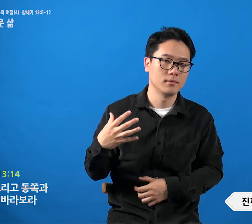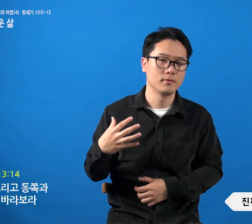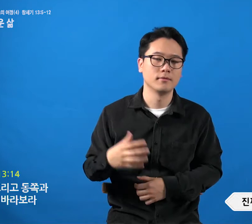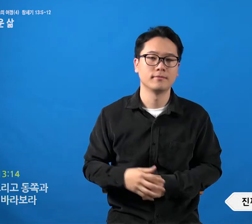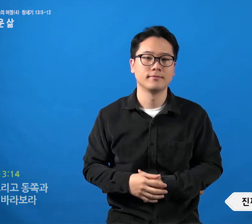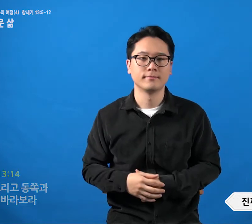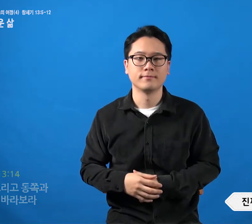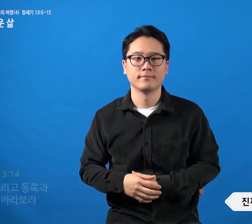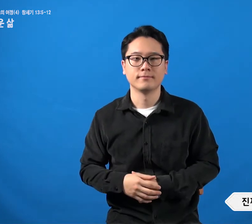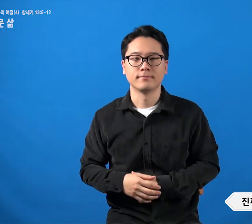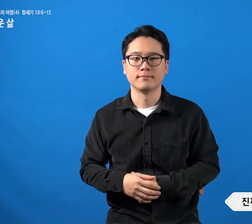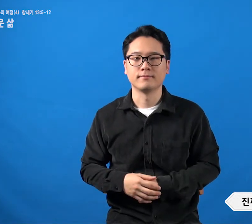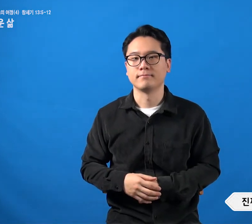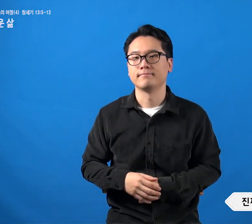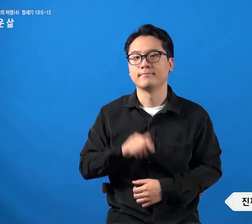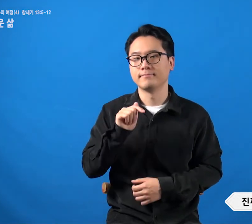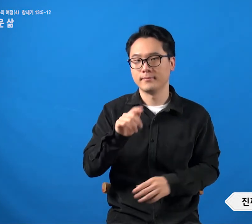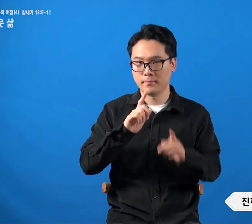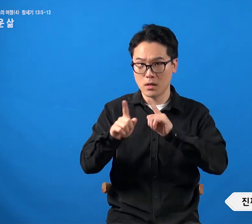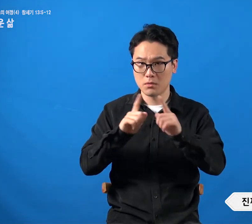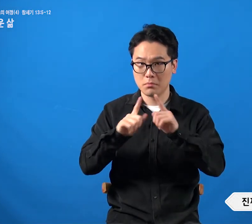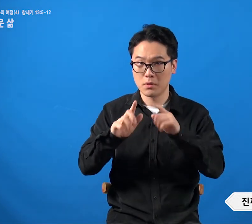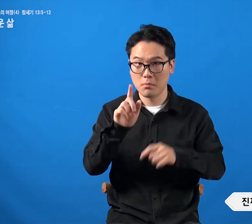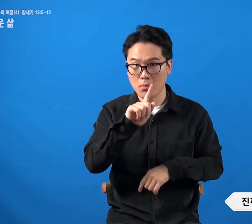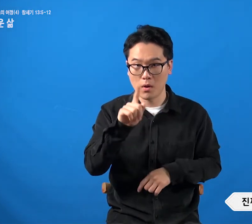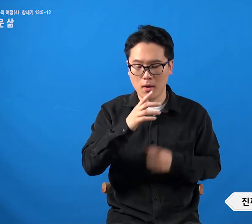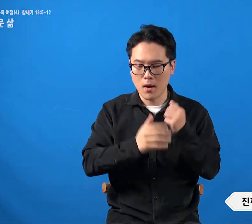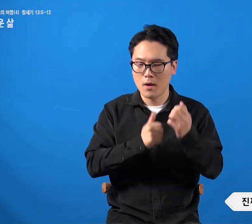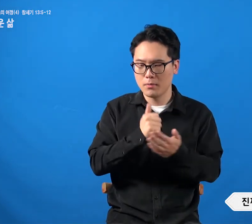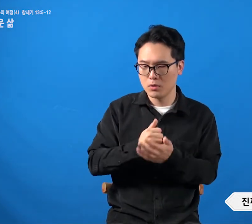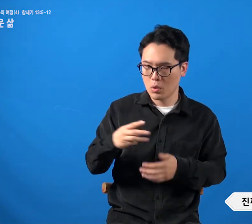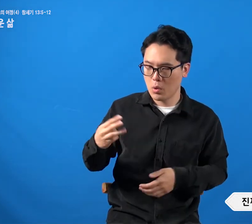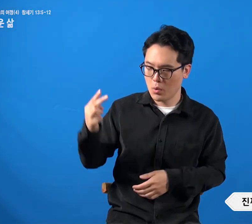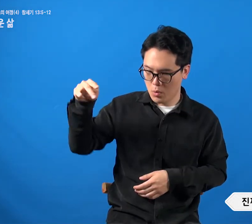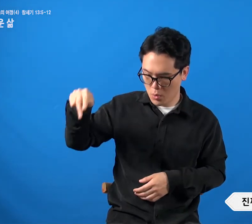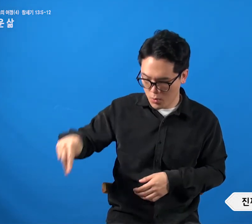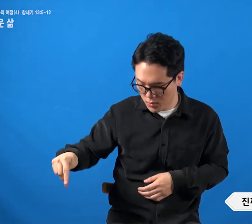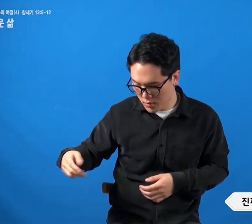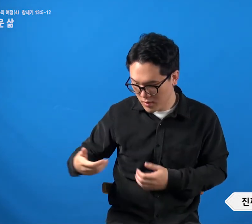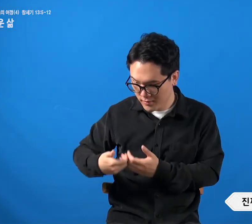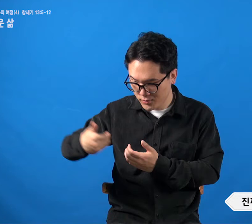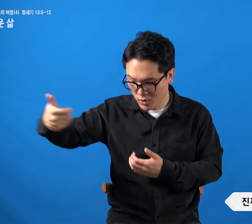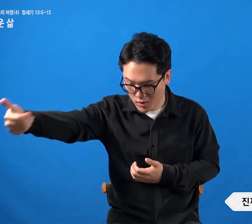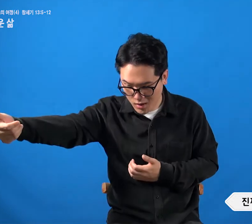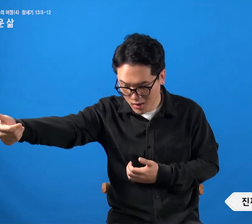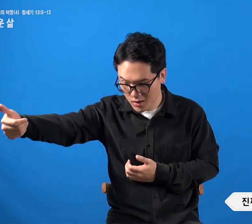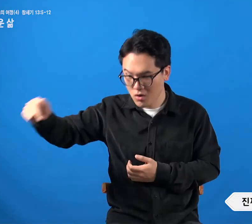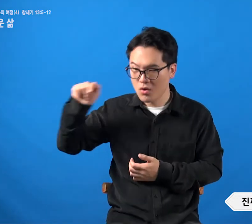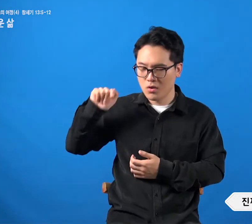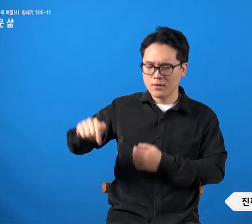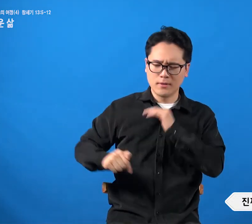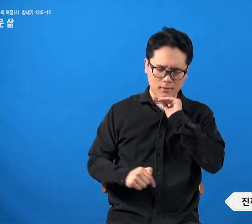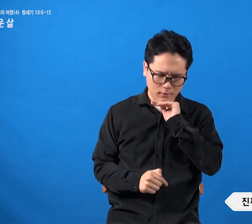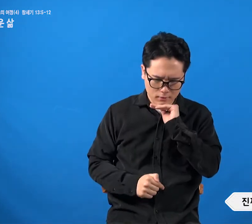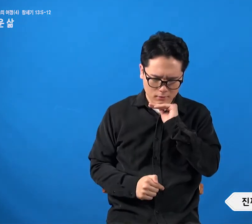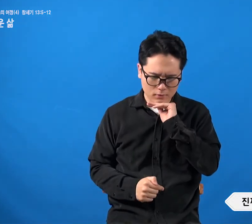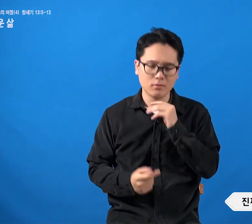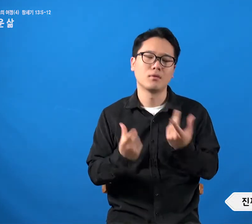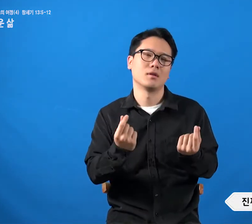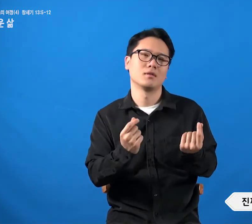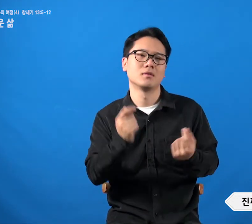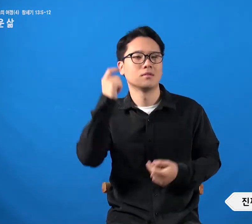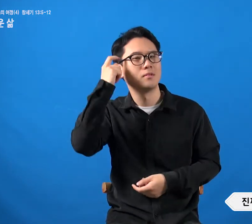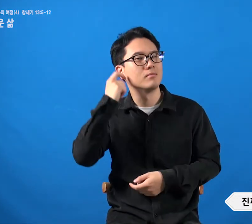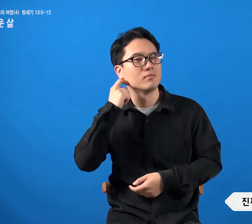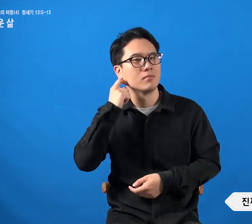이 말씀이 마치 하나님께서는 롯이 떠나기를 기다리셨던 것 같은 느낌마저 듭니다. 롯이